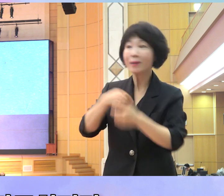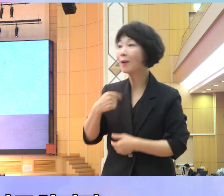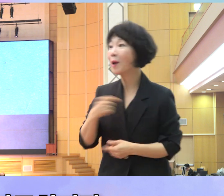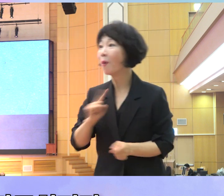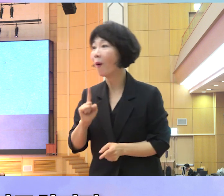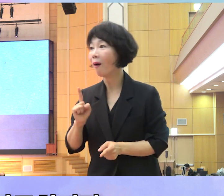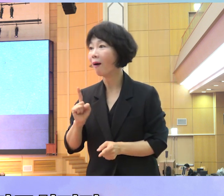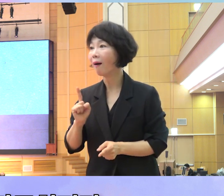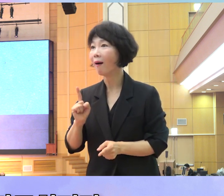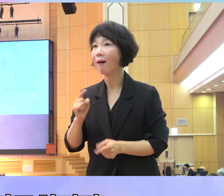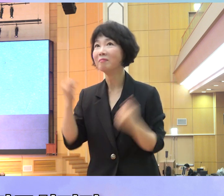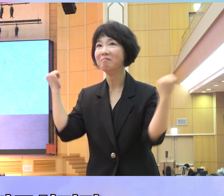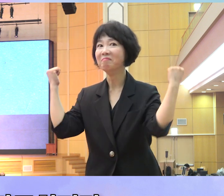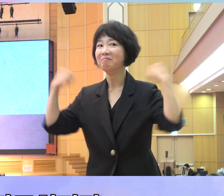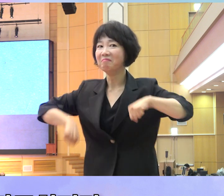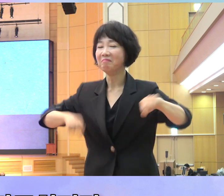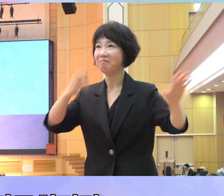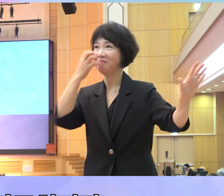안도하거든요.